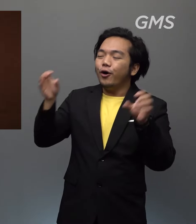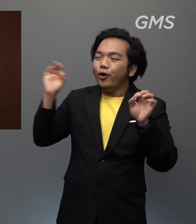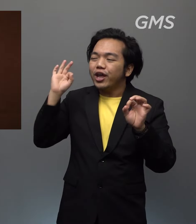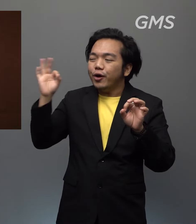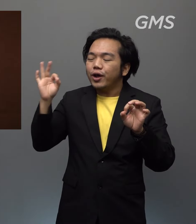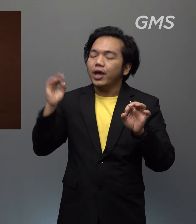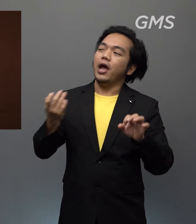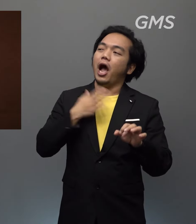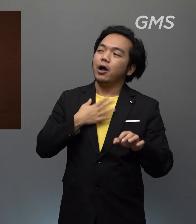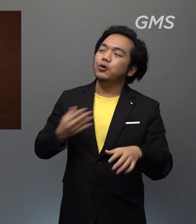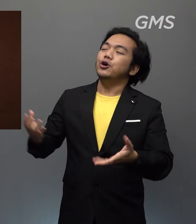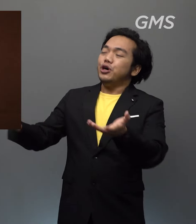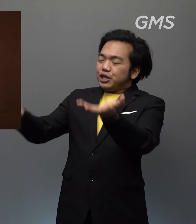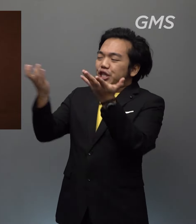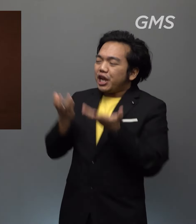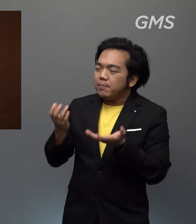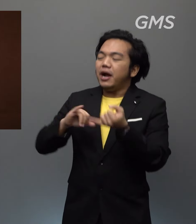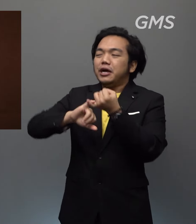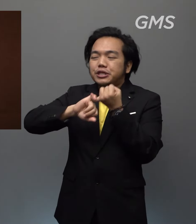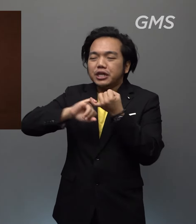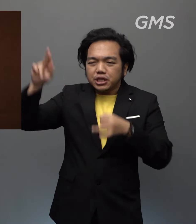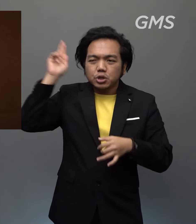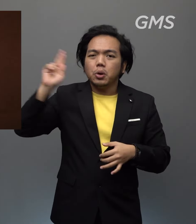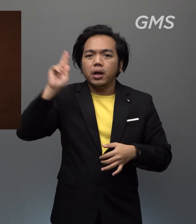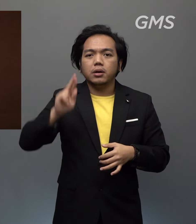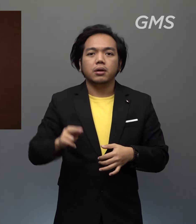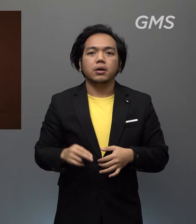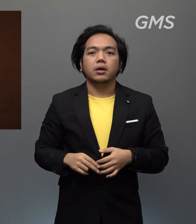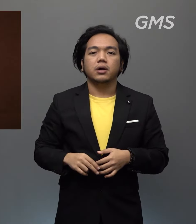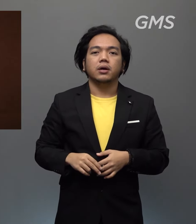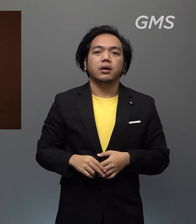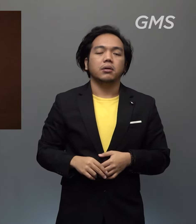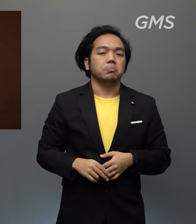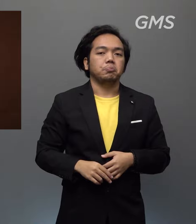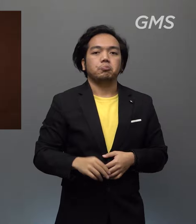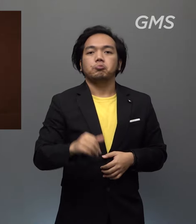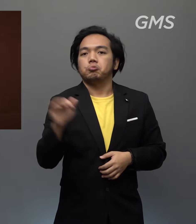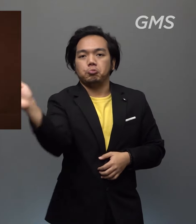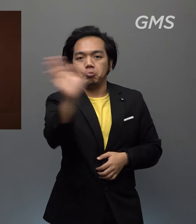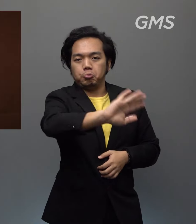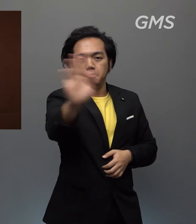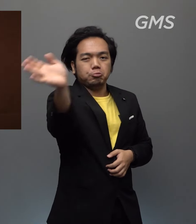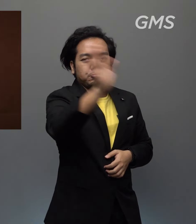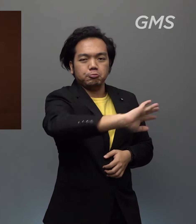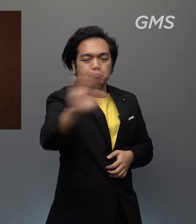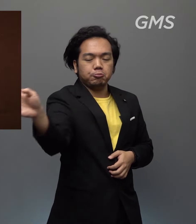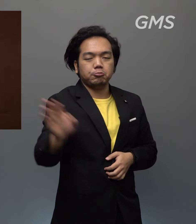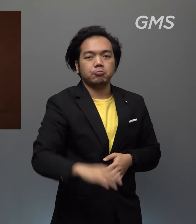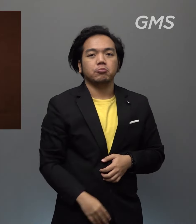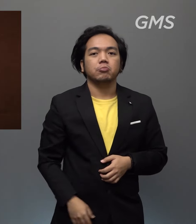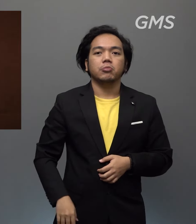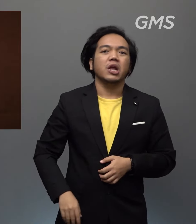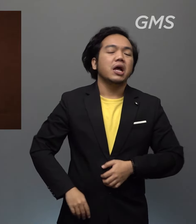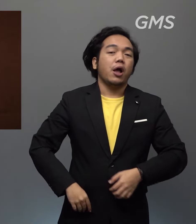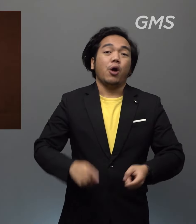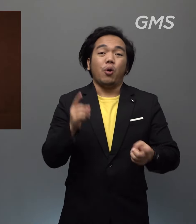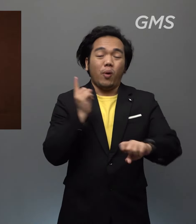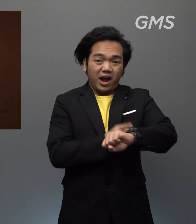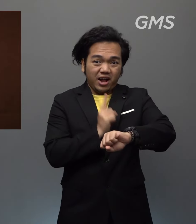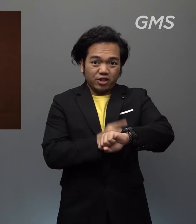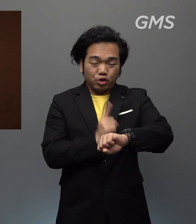dan menerima janji dan kehendak Tuhan. Siapa yang bilang? Justru kadang ketika orang ada di dalam puncak